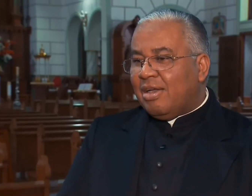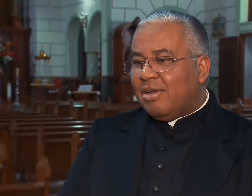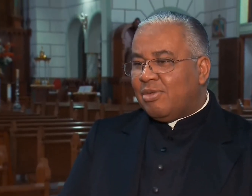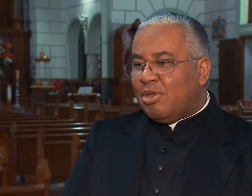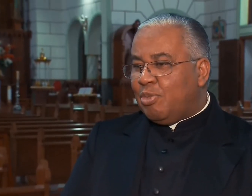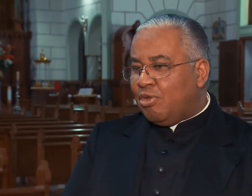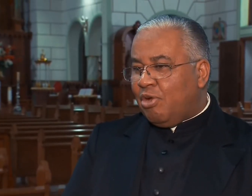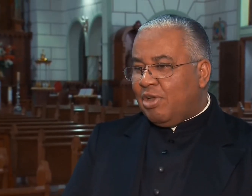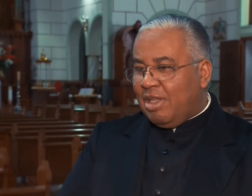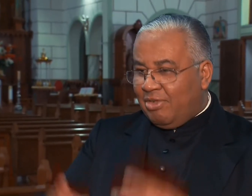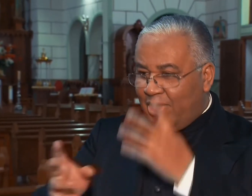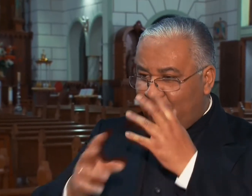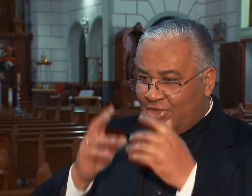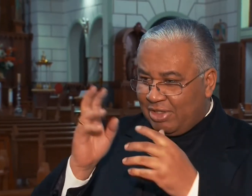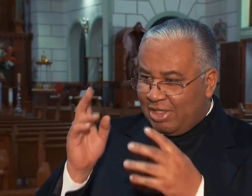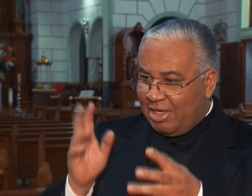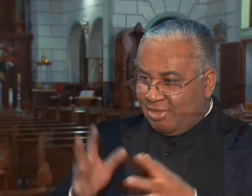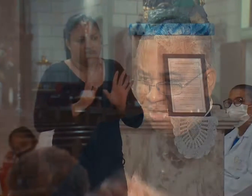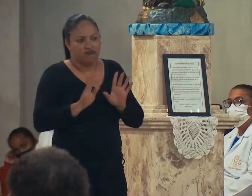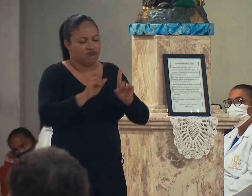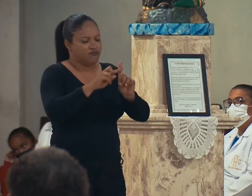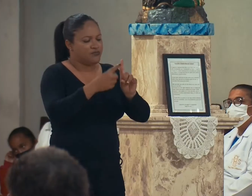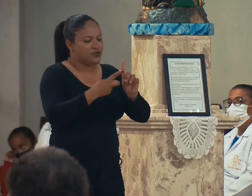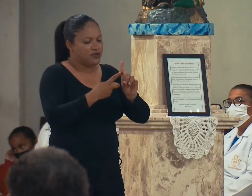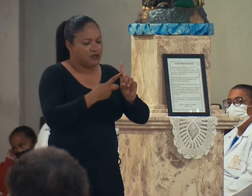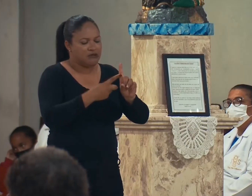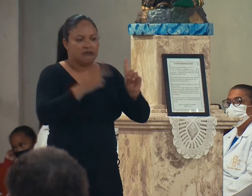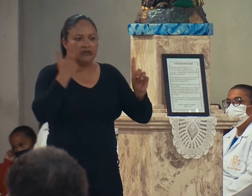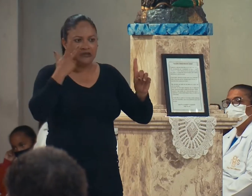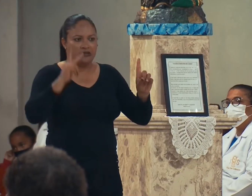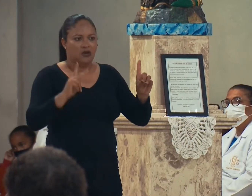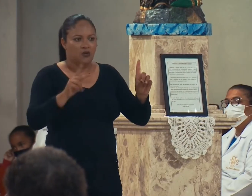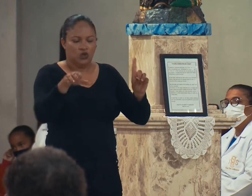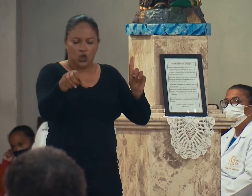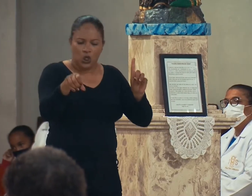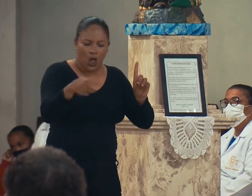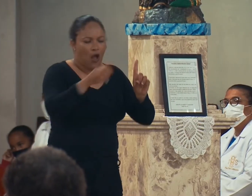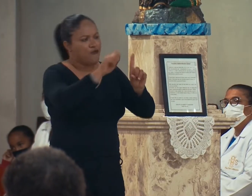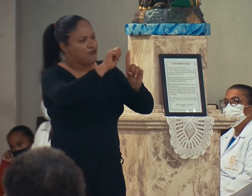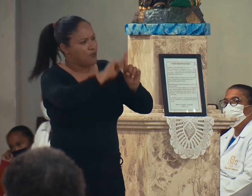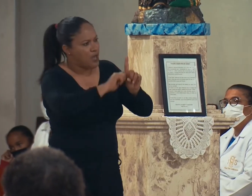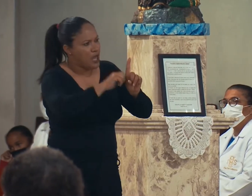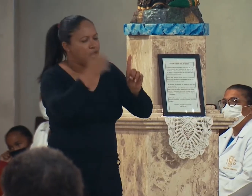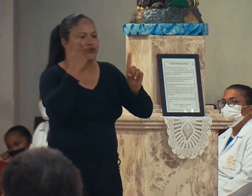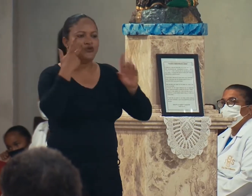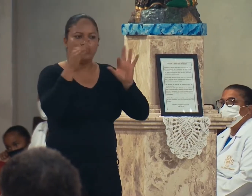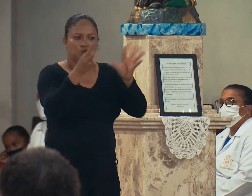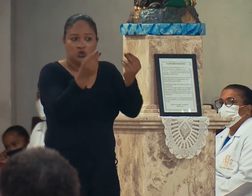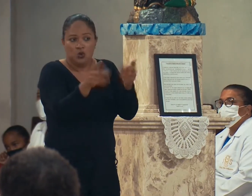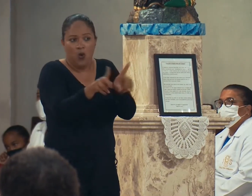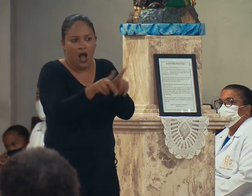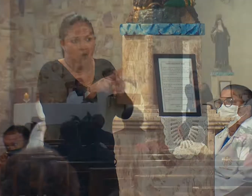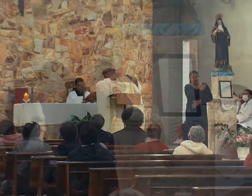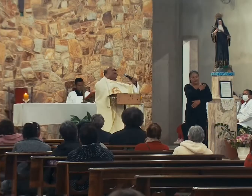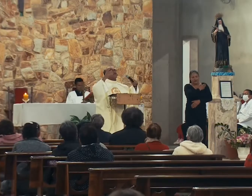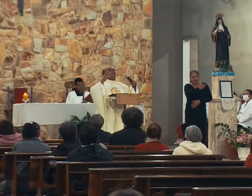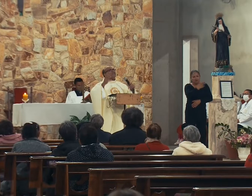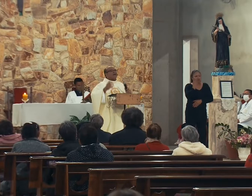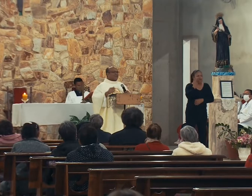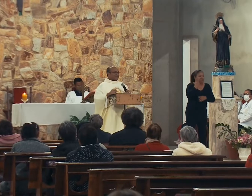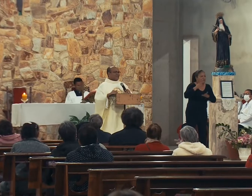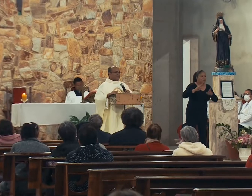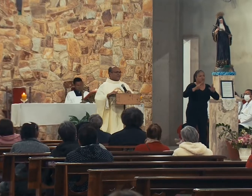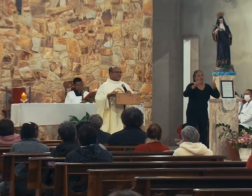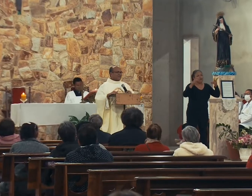tipos de deficiências. Uma delas são os problemas de audição, que muitas vezes afastam os fiéis da igreja, pois muitos